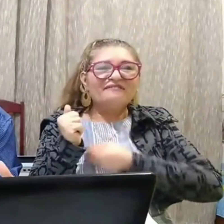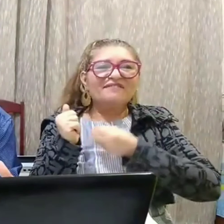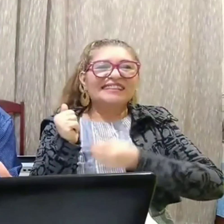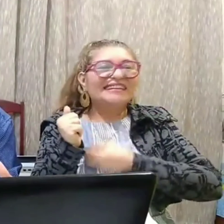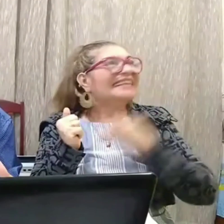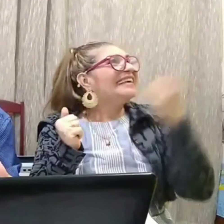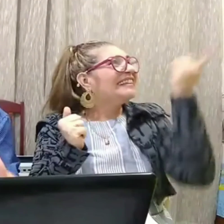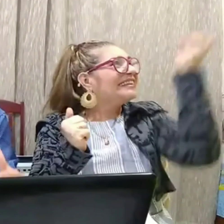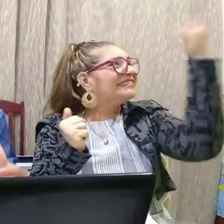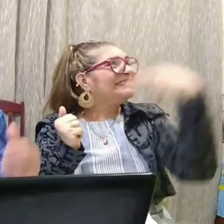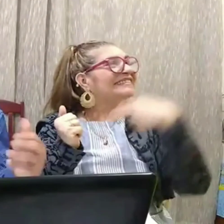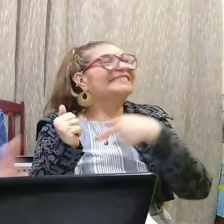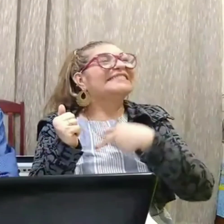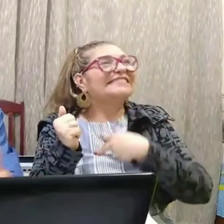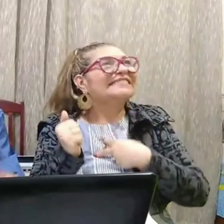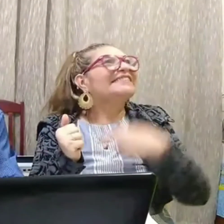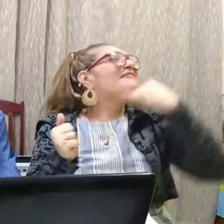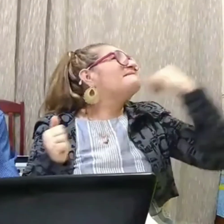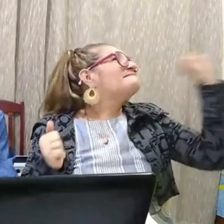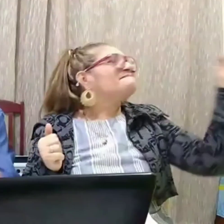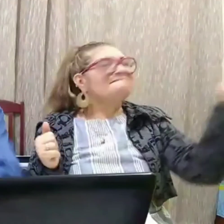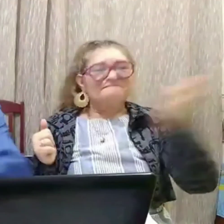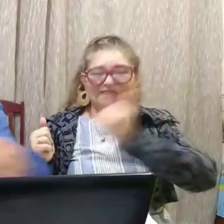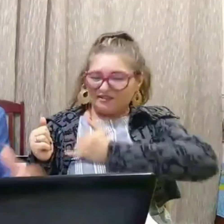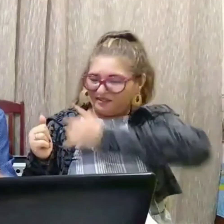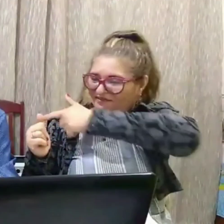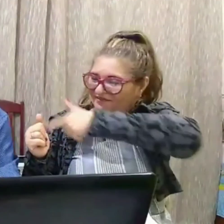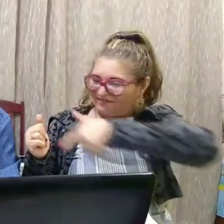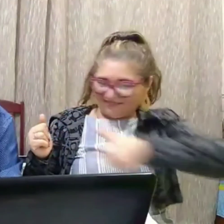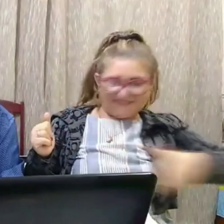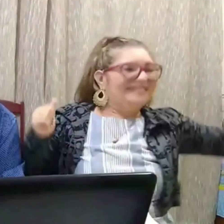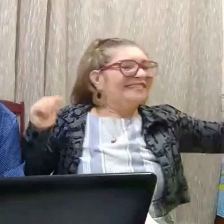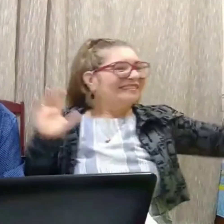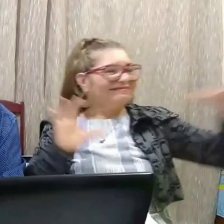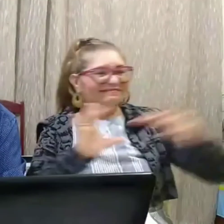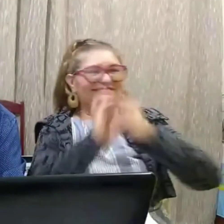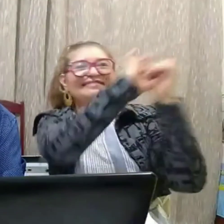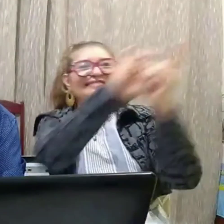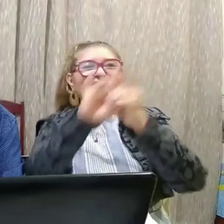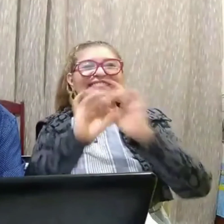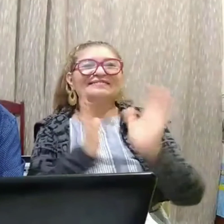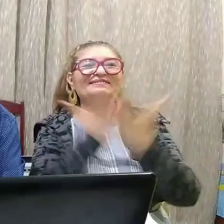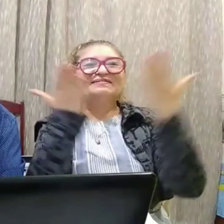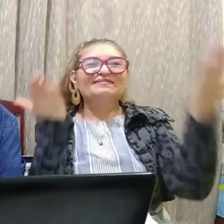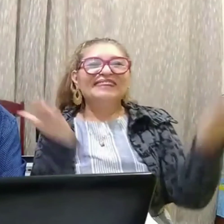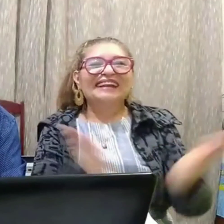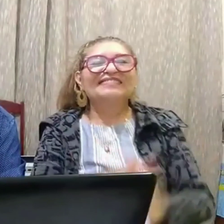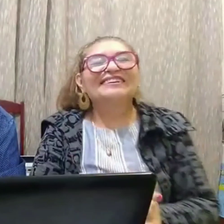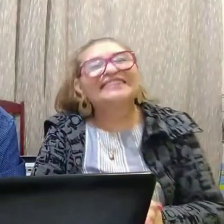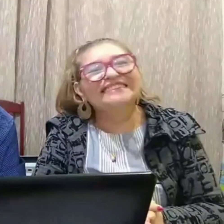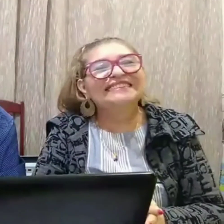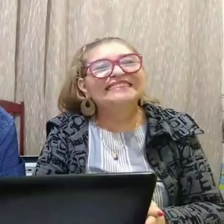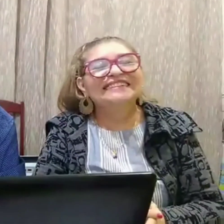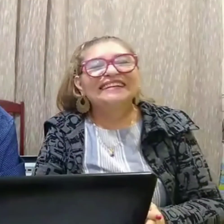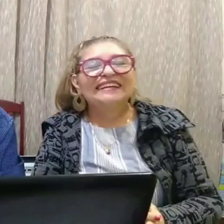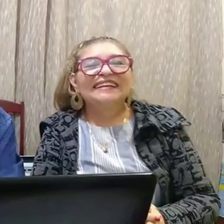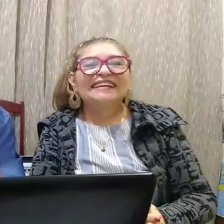possa te perdoar e te trazer de volta a esta comunhão maravilhosa. Se você já